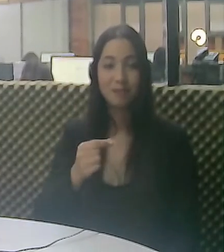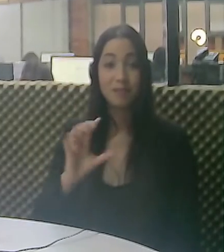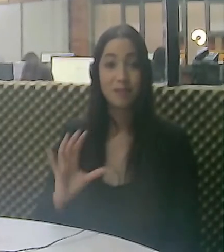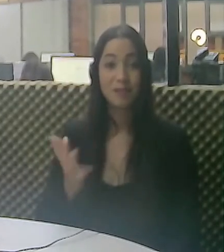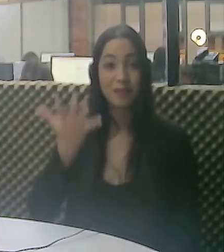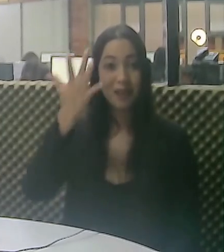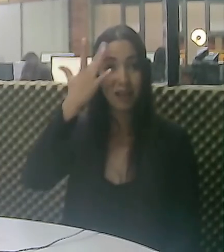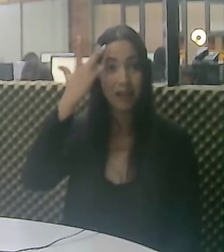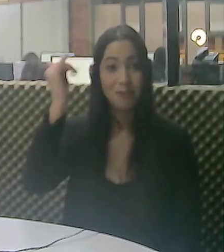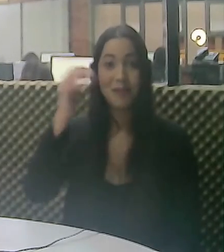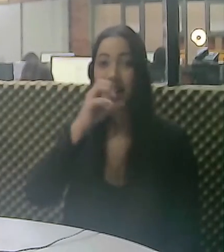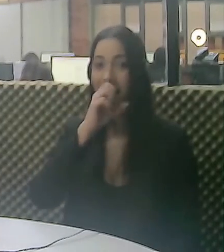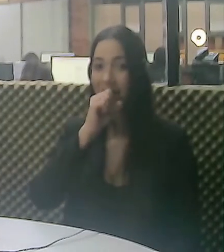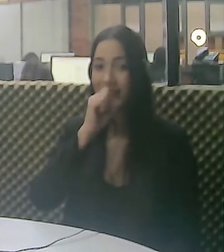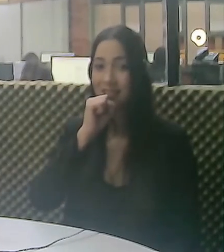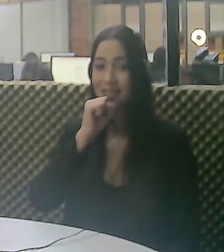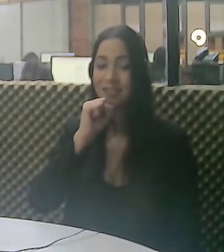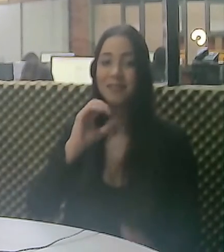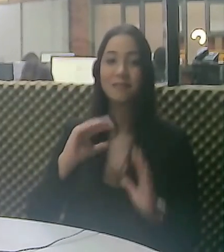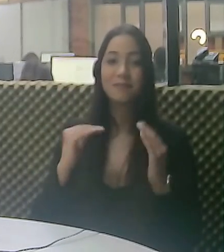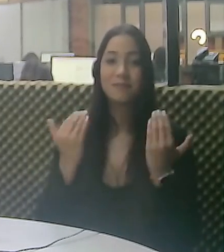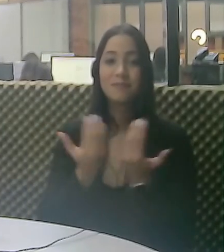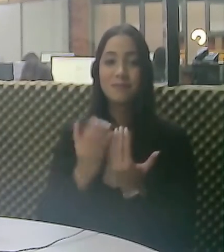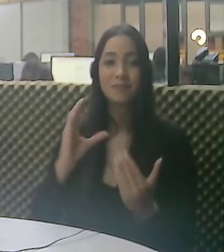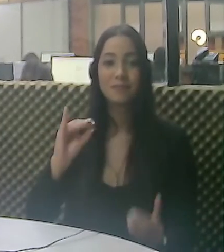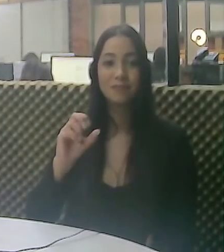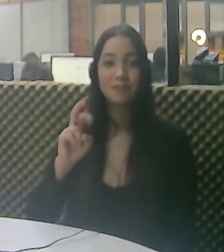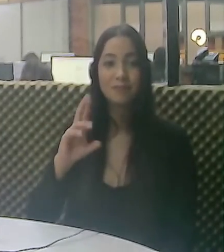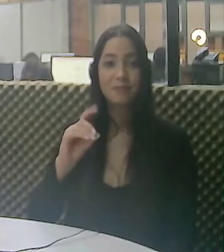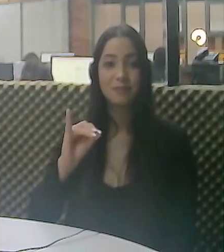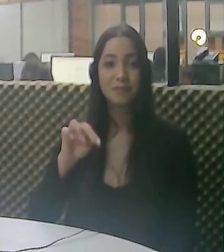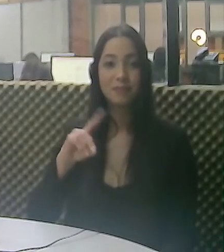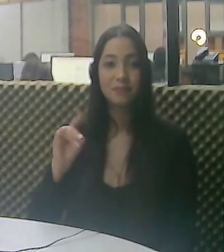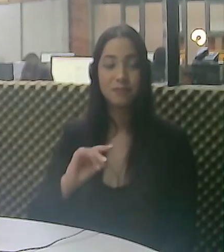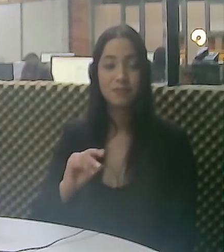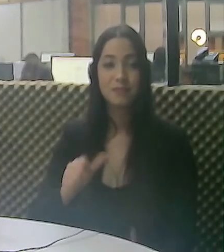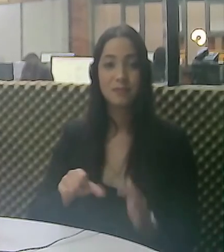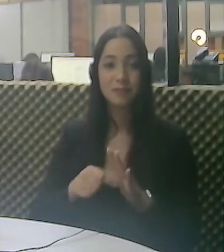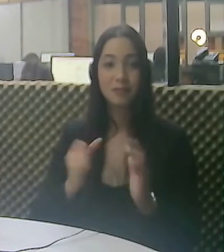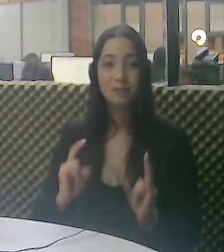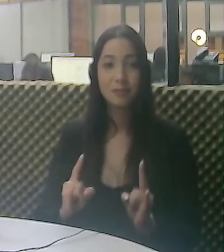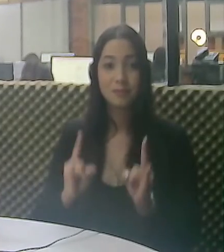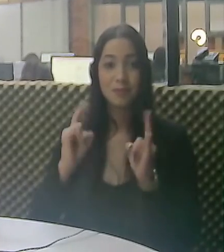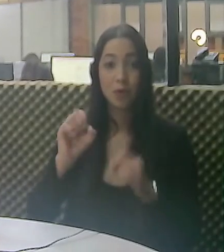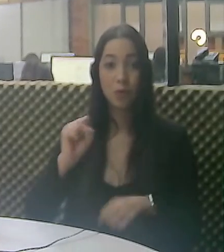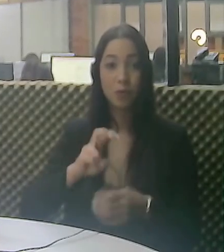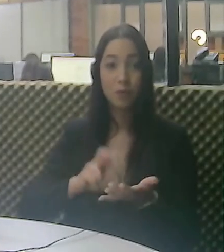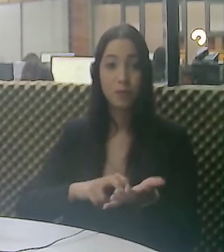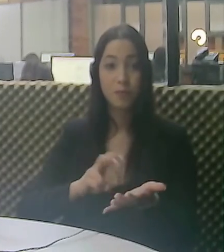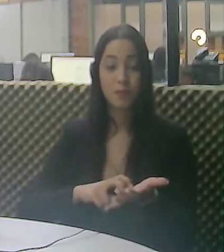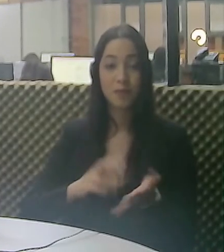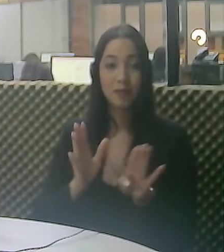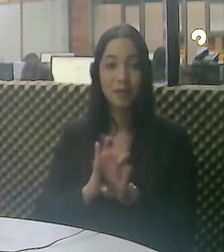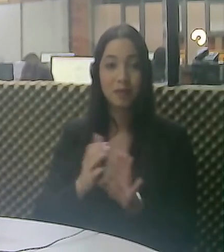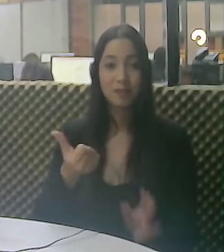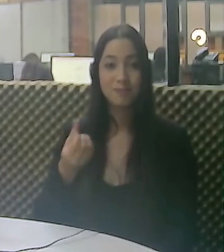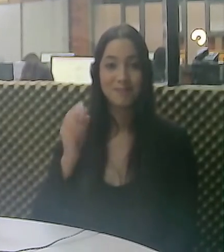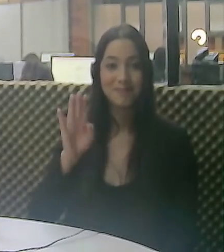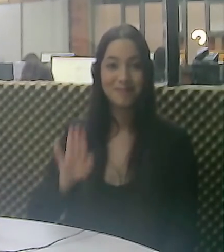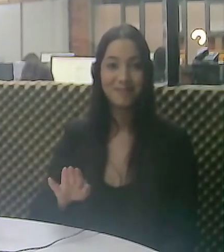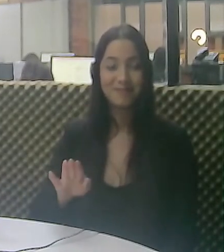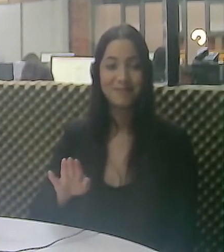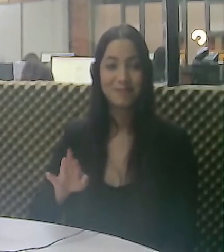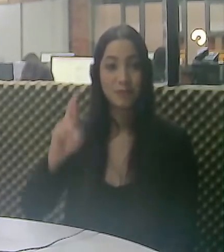acontece Amanhã sábado no auditório Cícero Diniz no bloco 1 da prefeitura das oito da tarde